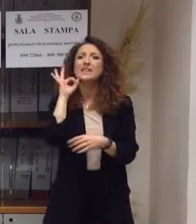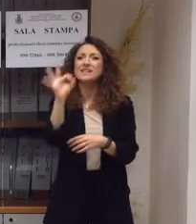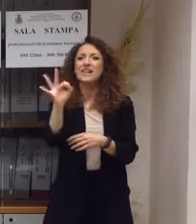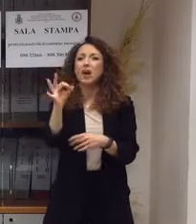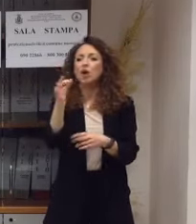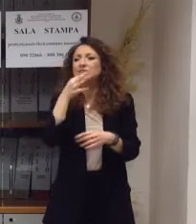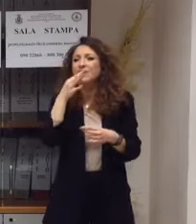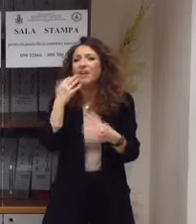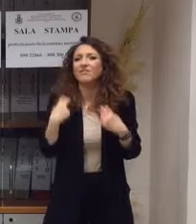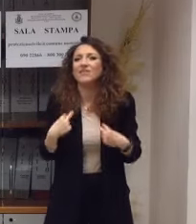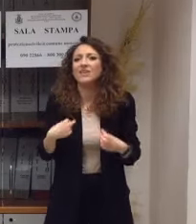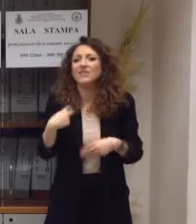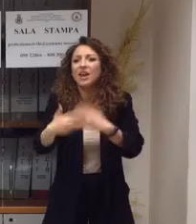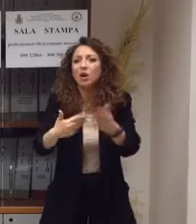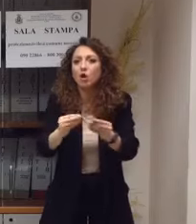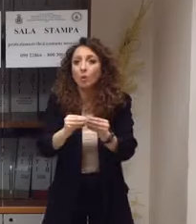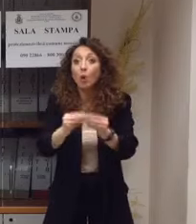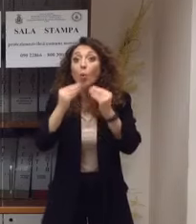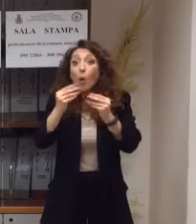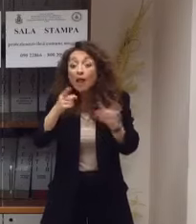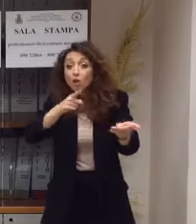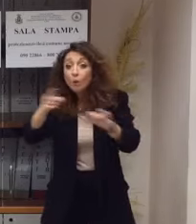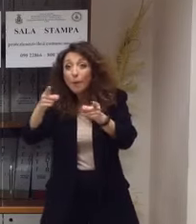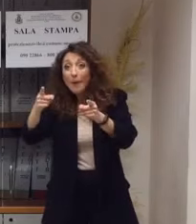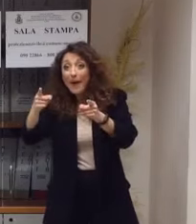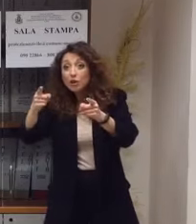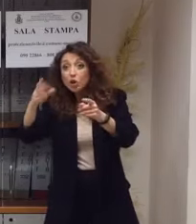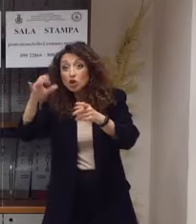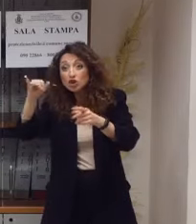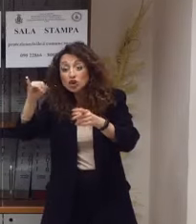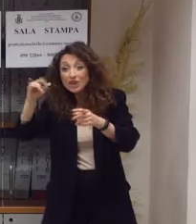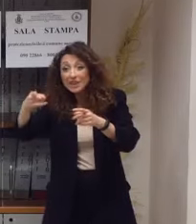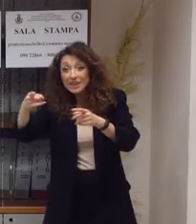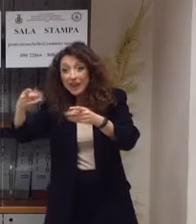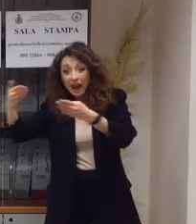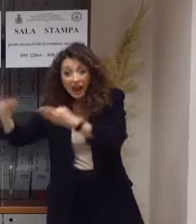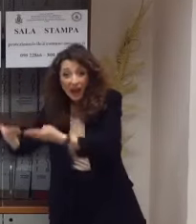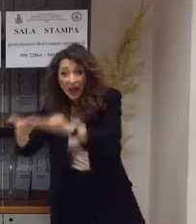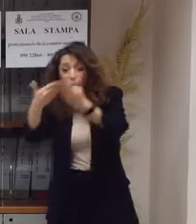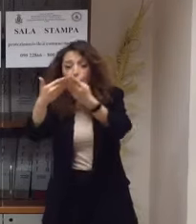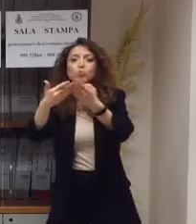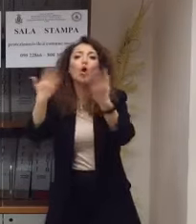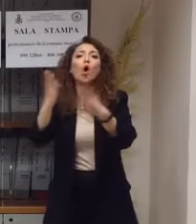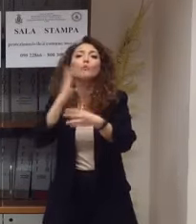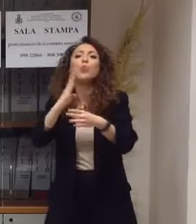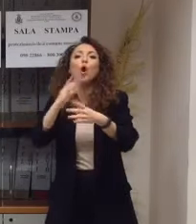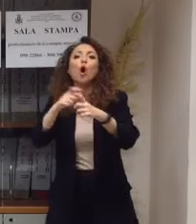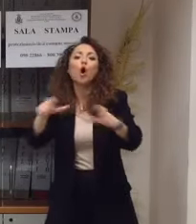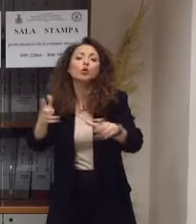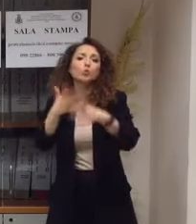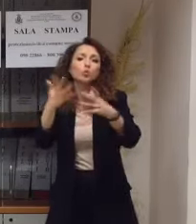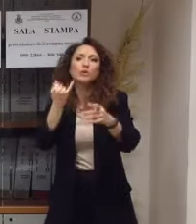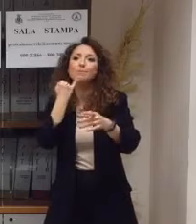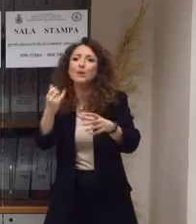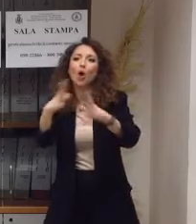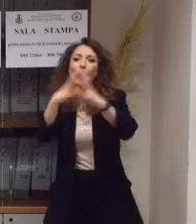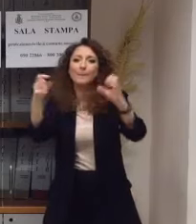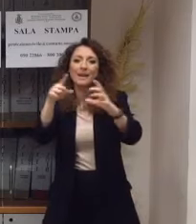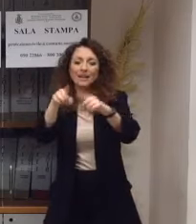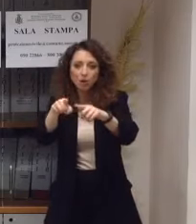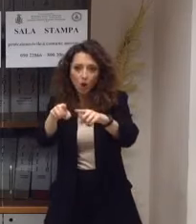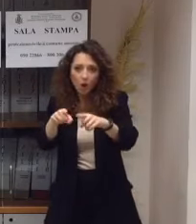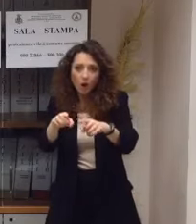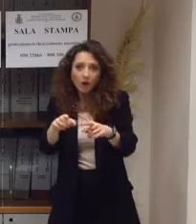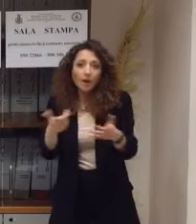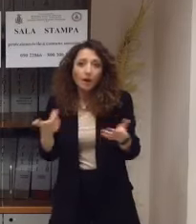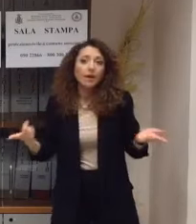campare. Quando vi arriva l'aiuto, vuoi che sia CIG, vuoi che sia il bonus per i piccoli imprenditori, che non